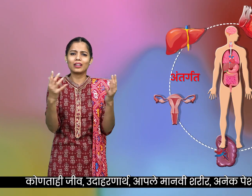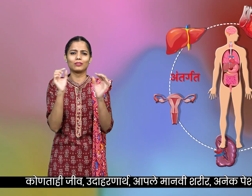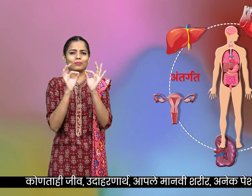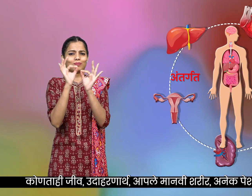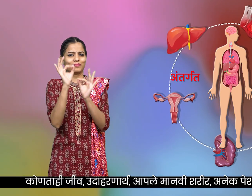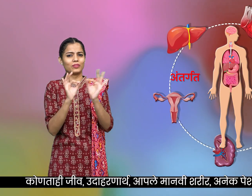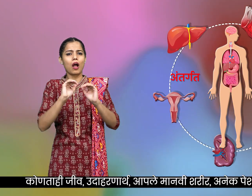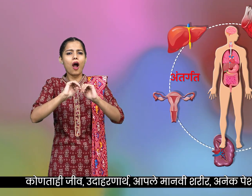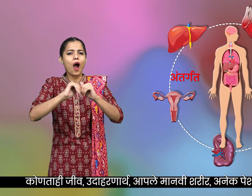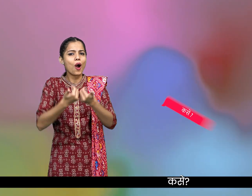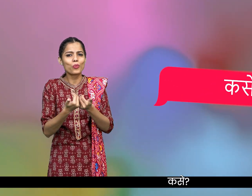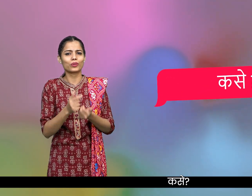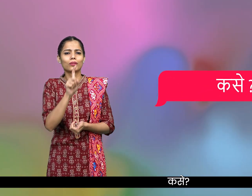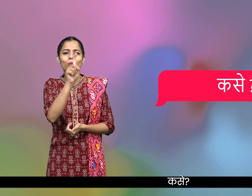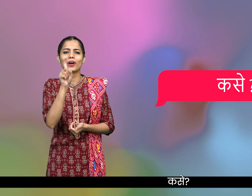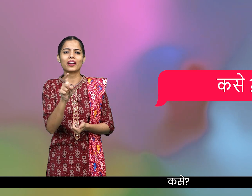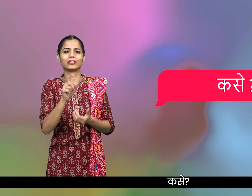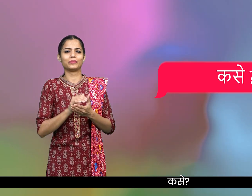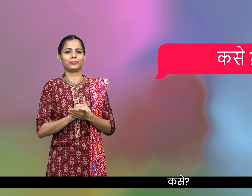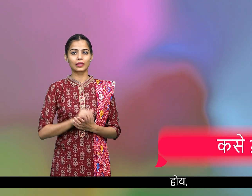पेशींनी बनलेले असते. कसे? होय,